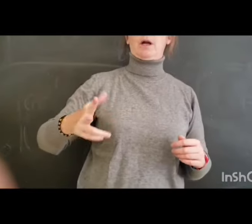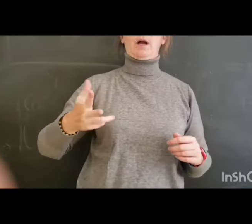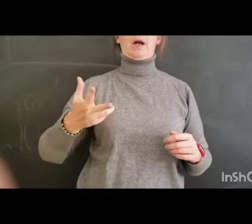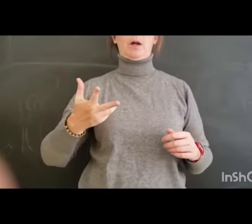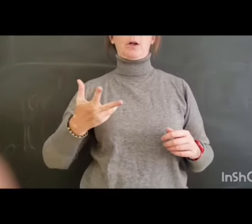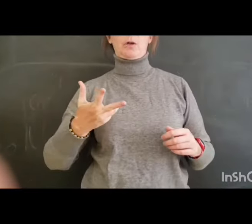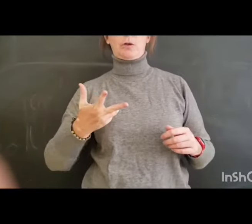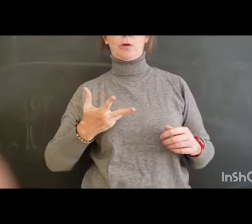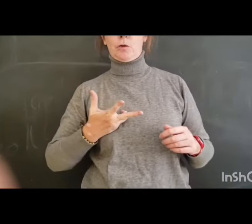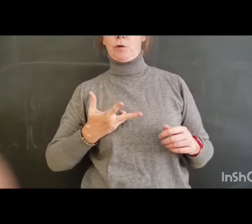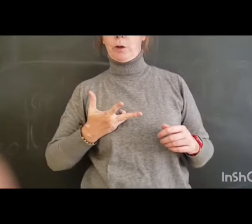Cultura è